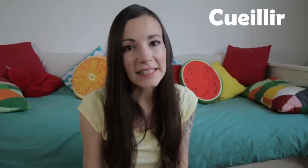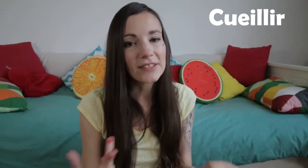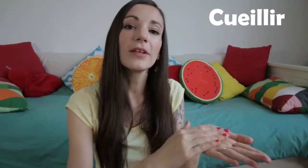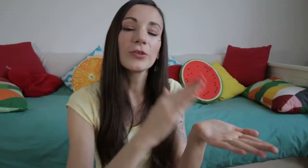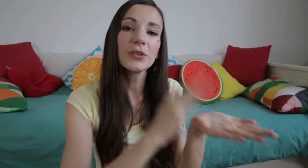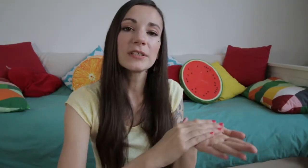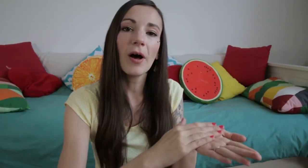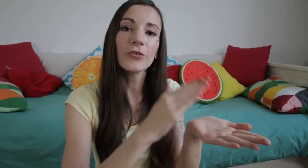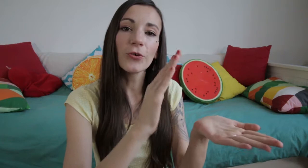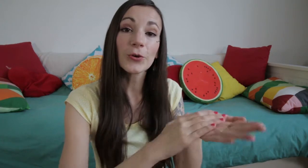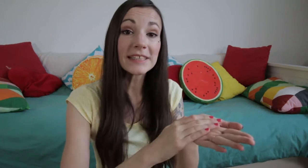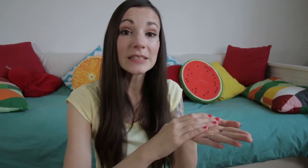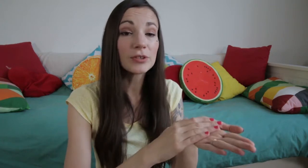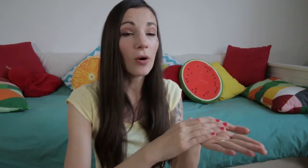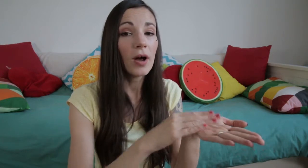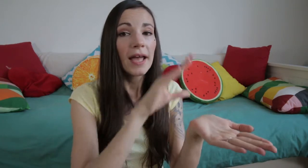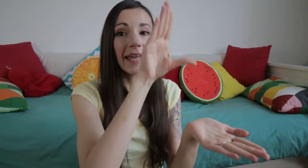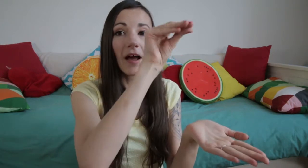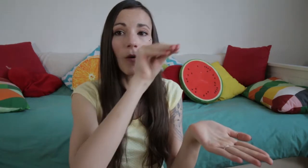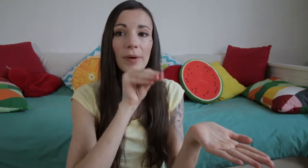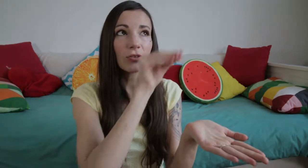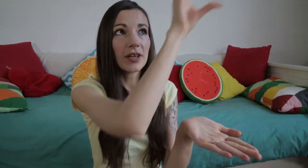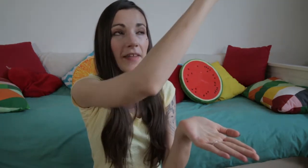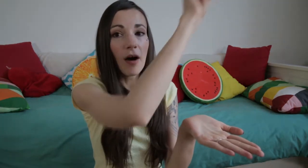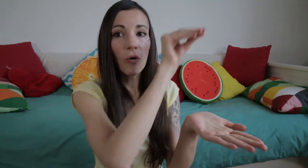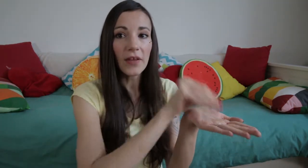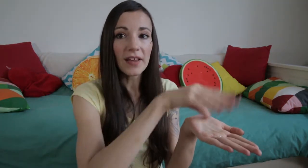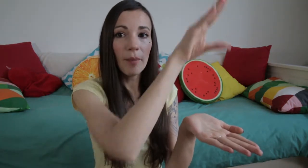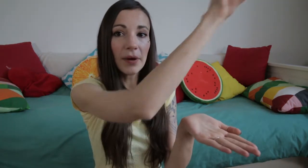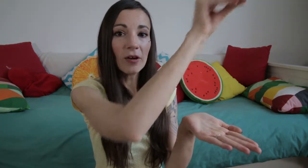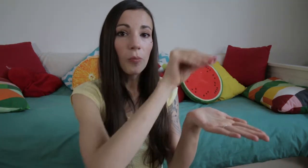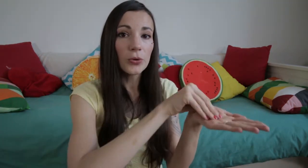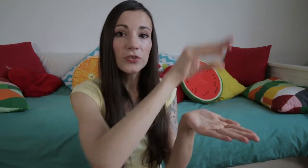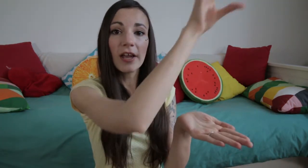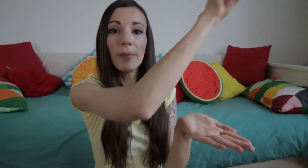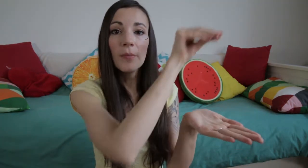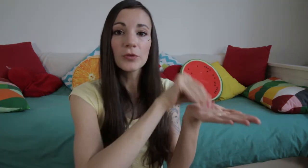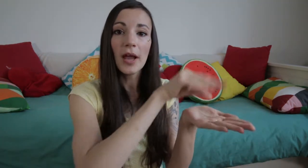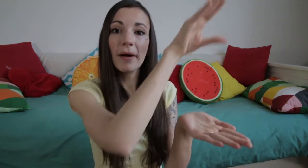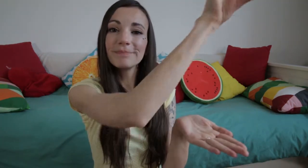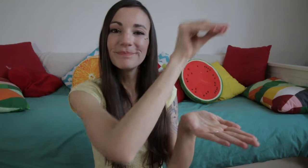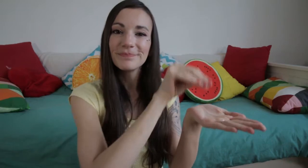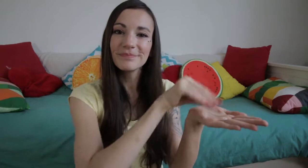On met notre petite main en tant que récipient et en bec de canard, on attrape et on pose dans la paume de la main.